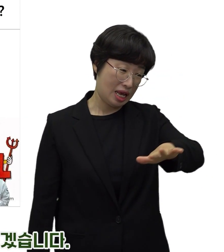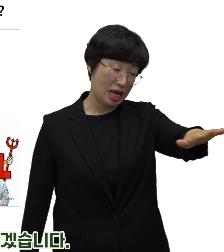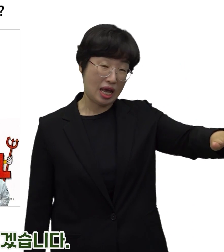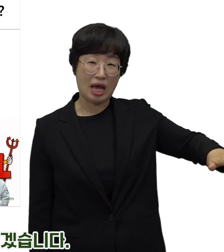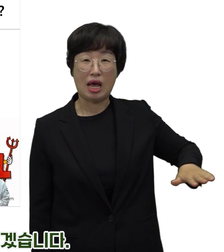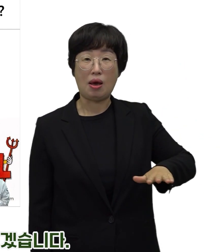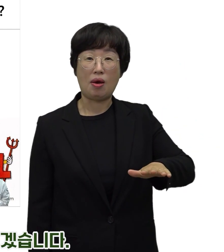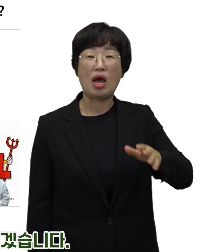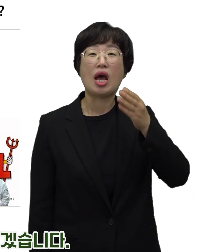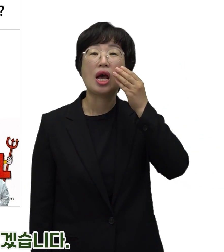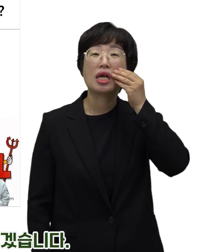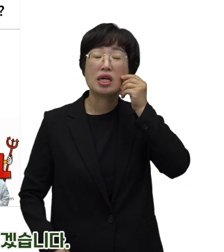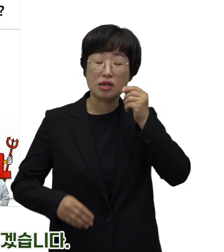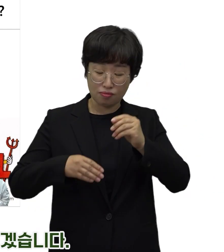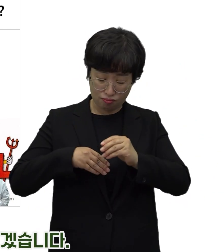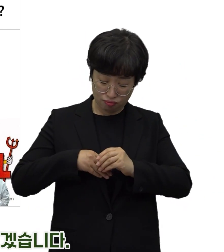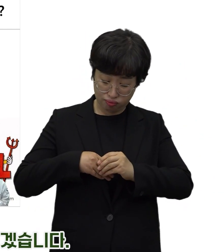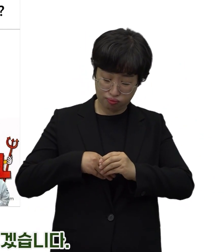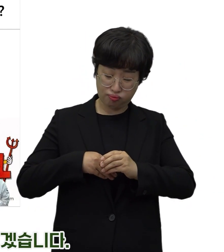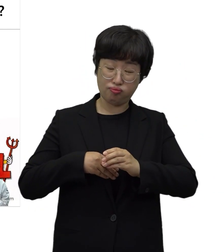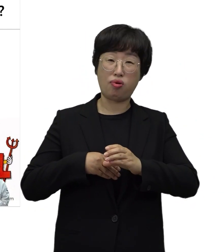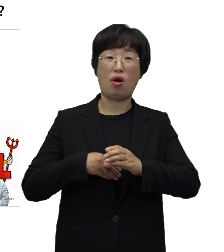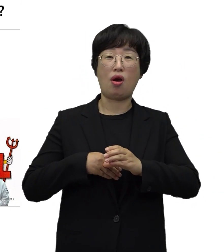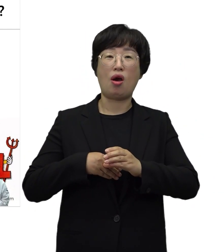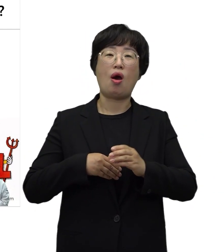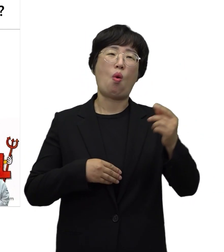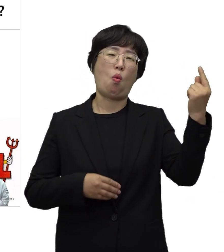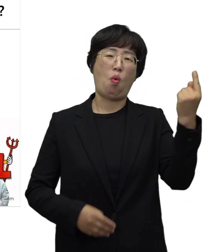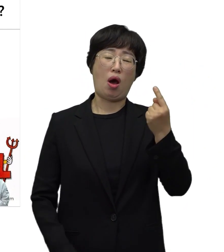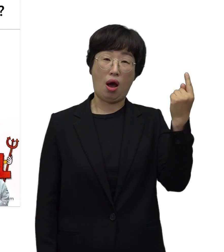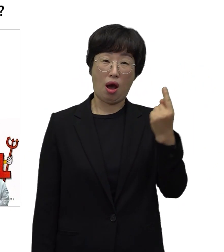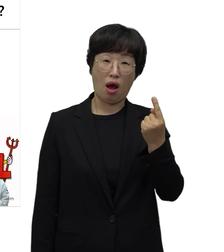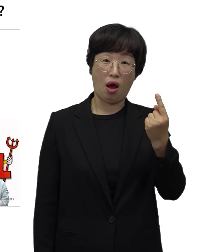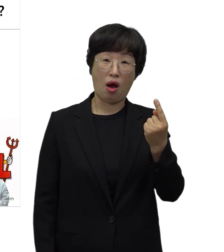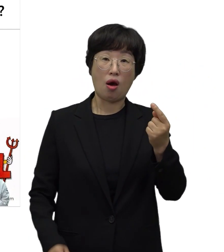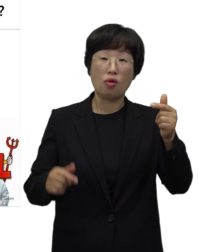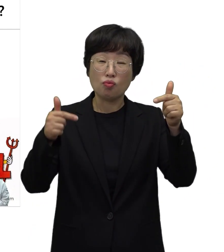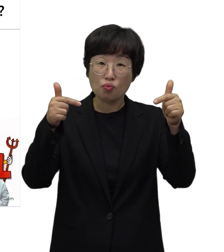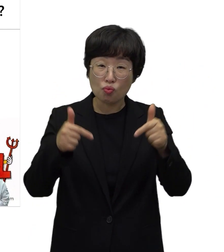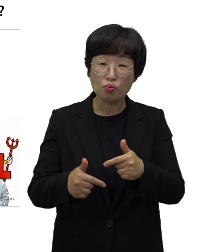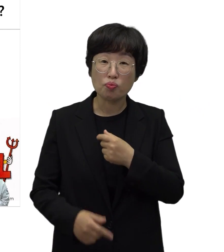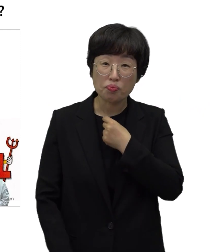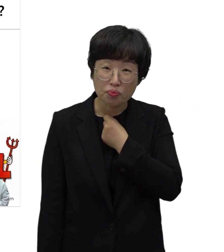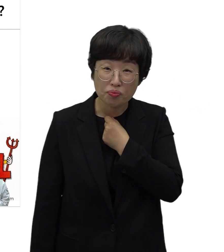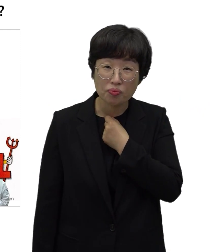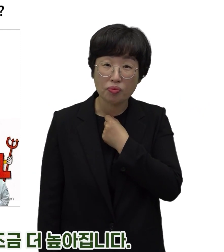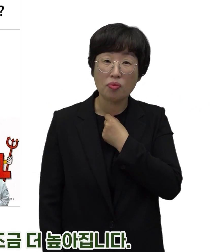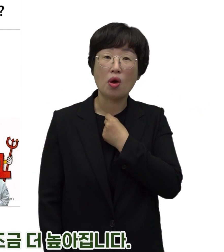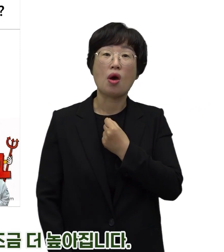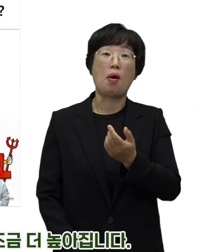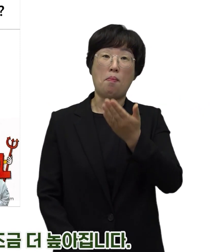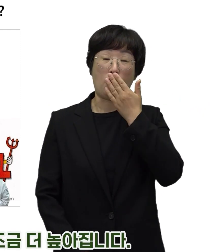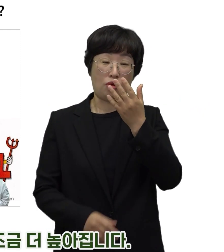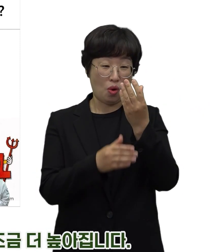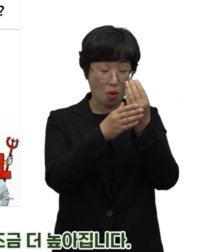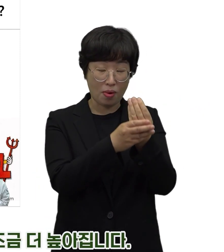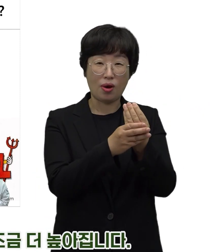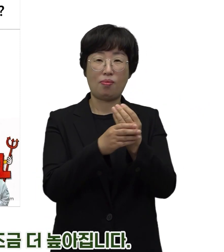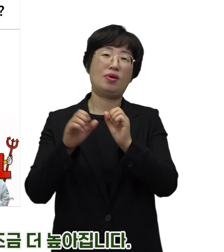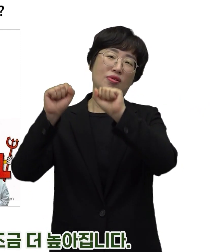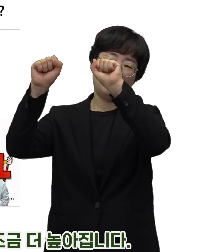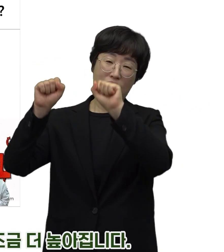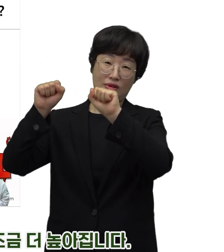많이 활동을 하셔야 되겠습니다. 만약에 고혈압과 당뇨병이 있다면